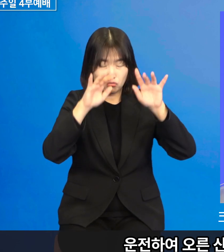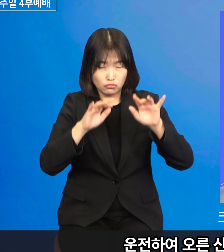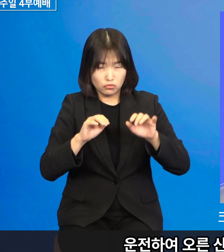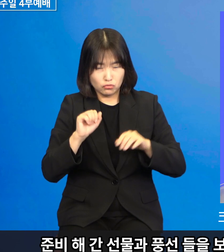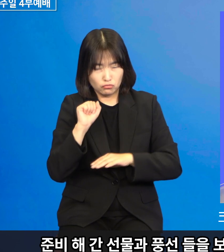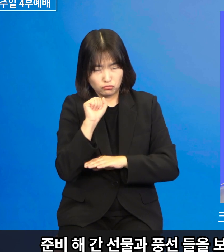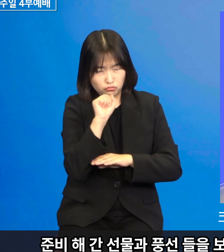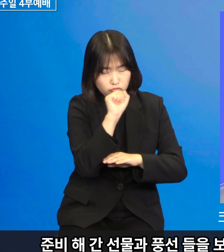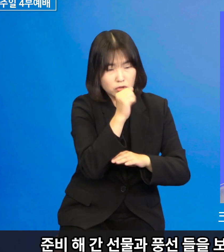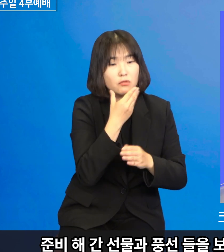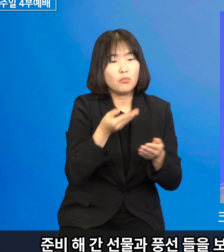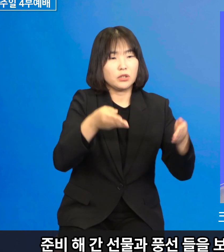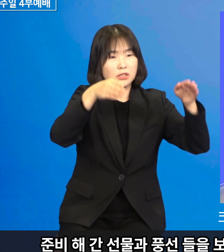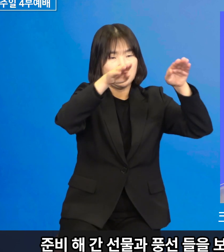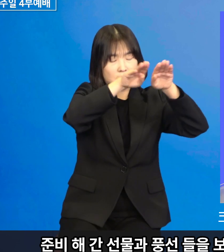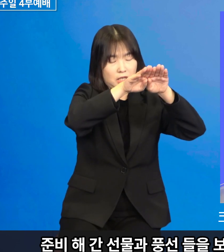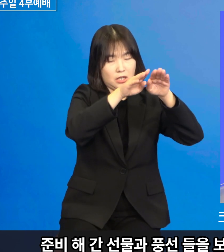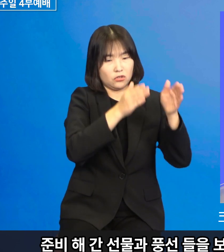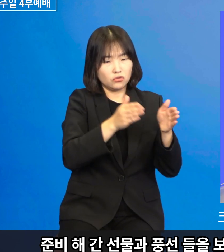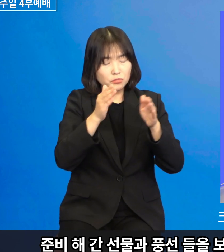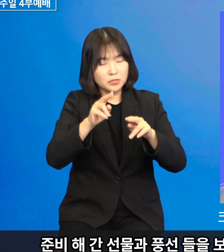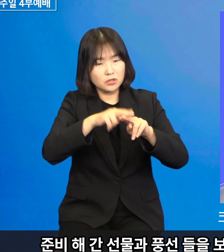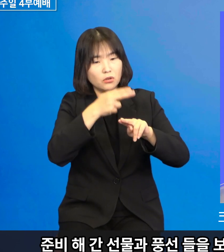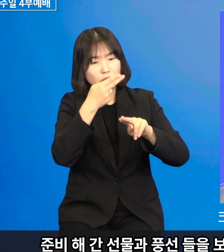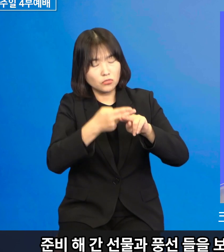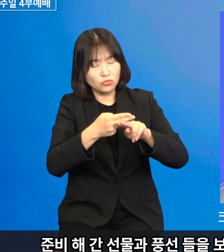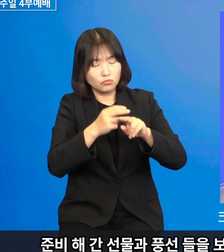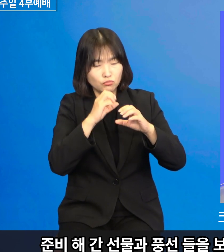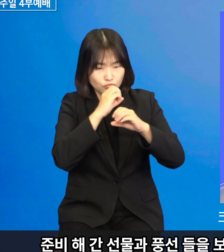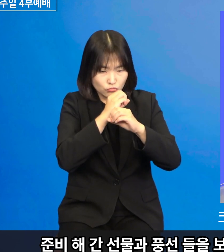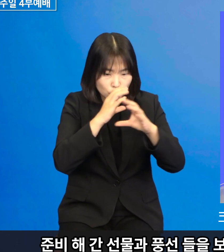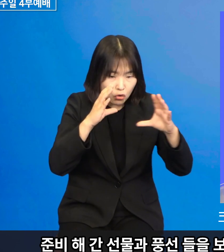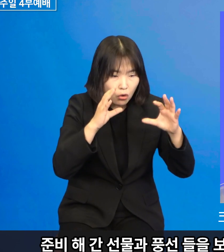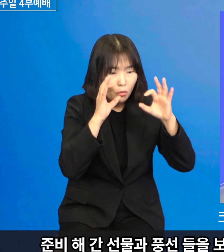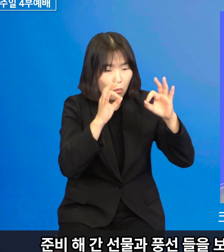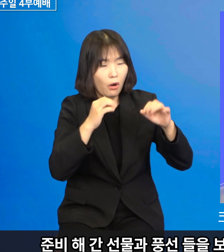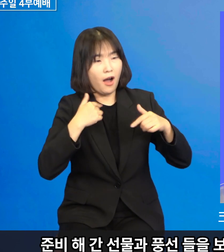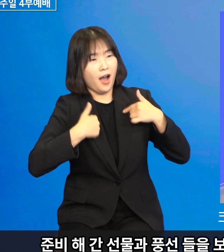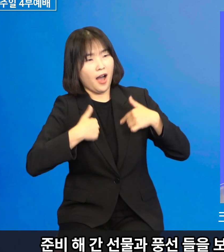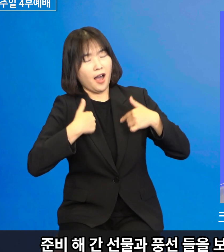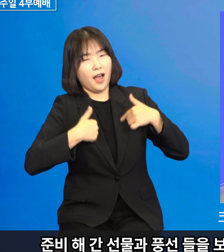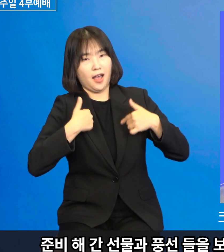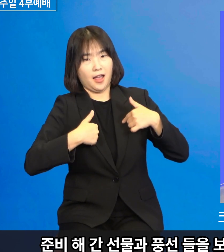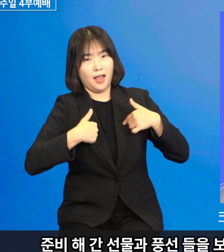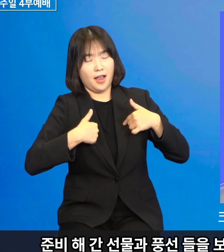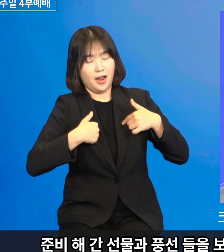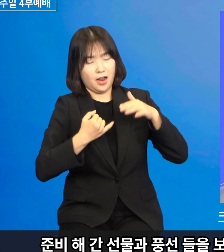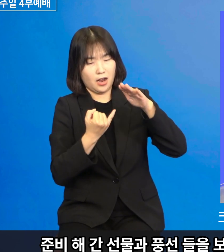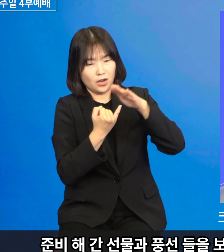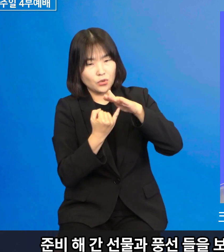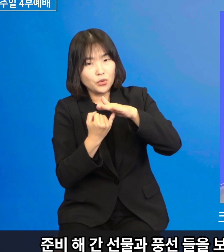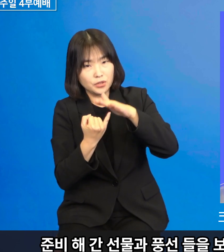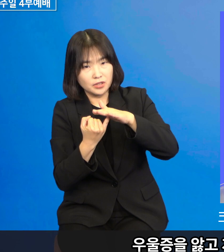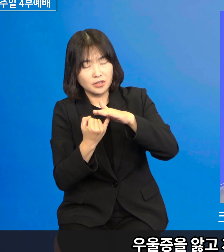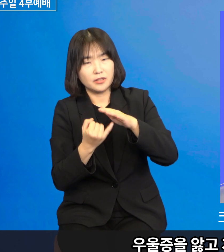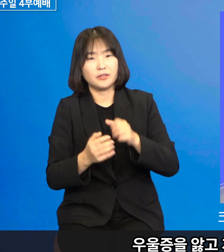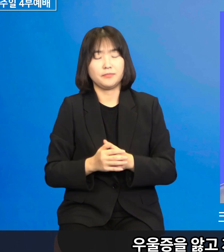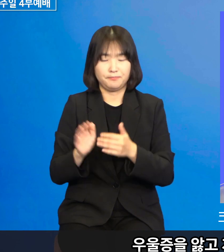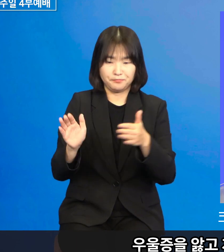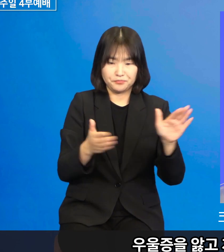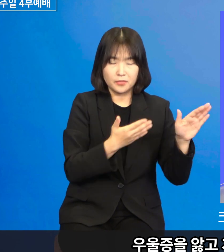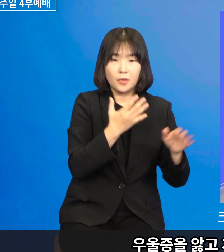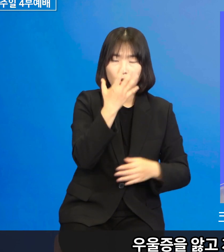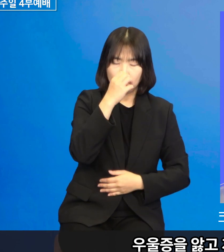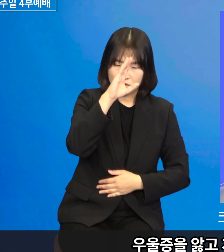복지관에서 준비해간 선물과 풍선들을 보고 기뻐서 어쩔 줄 몰라 하던 소녀.